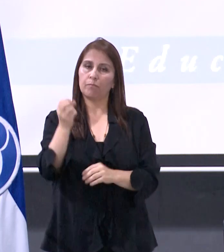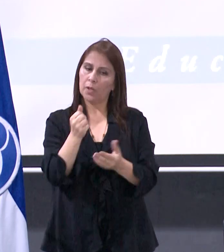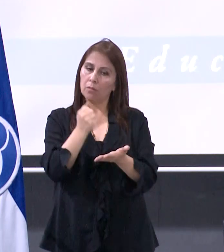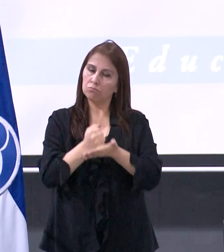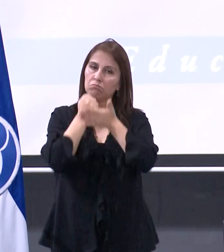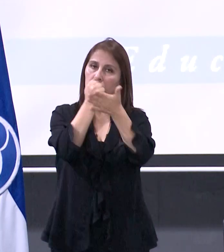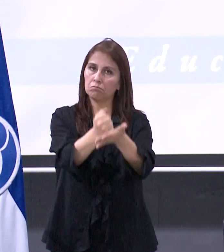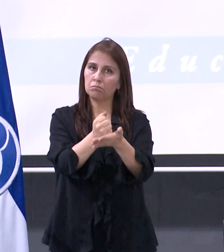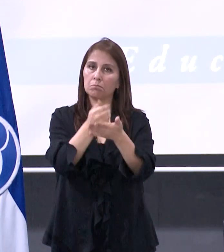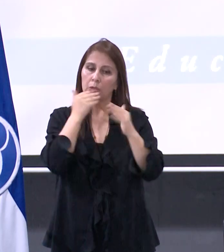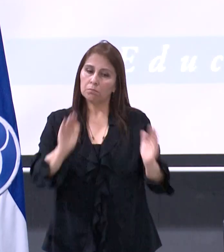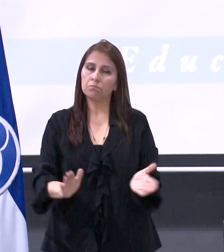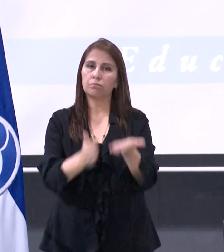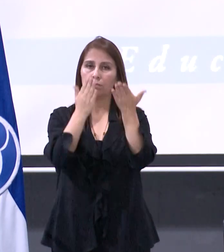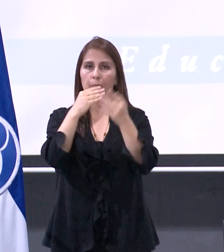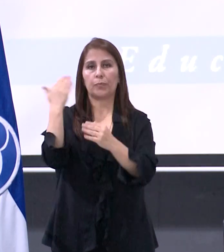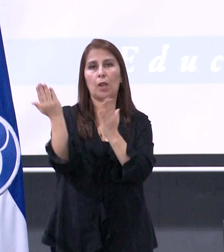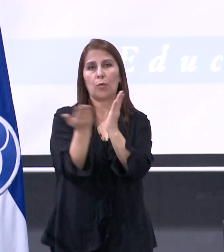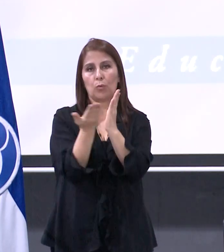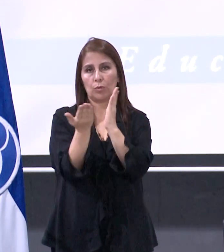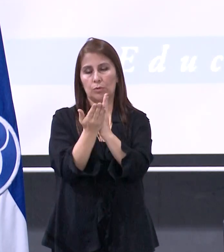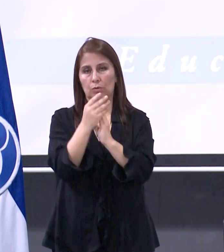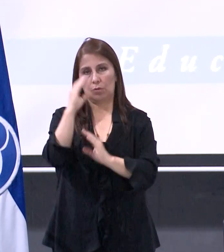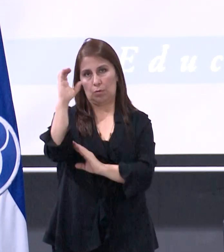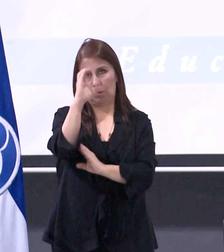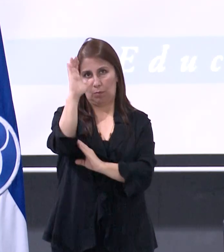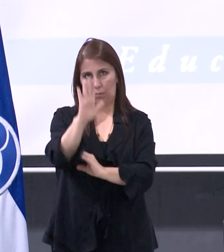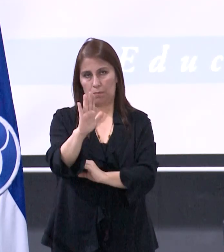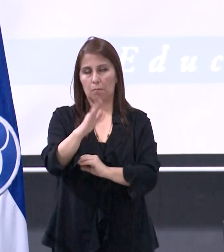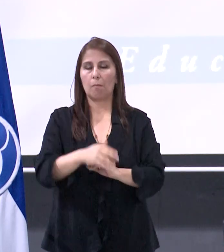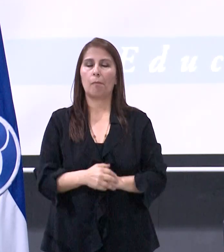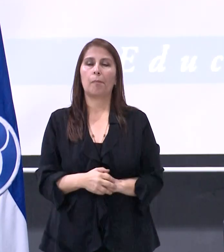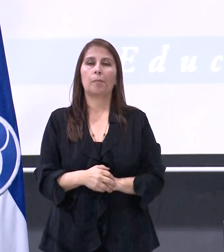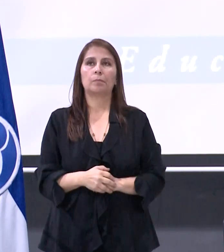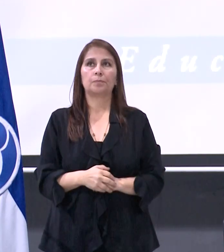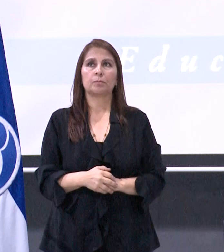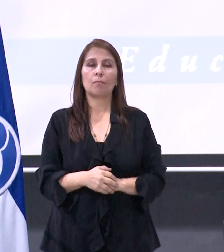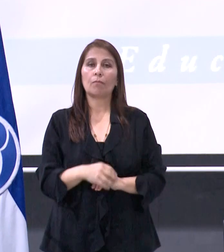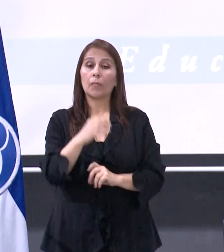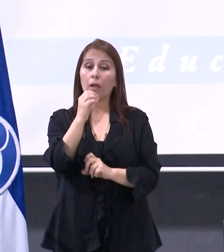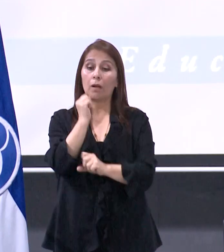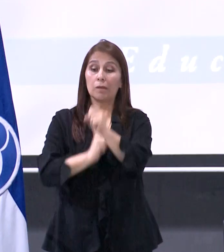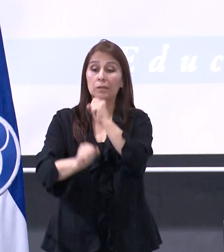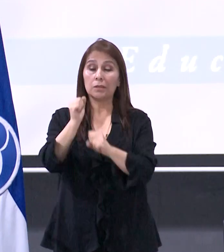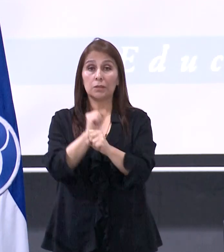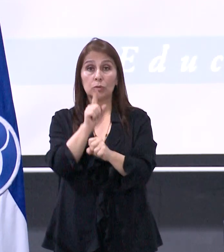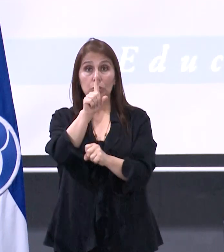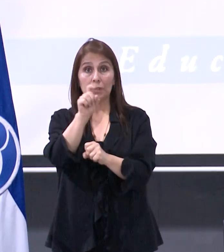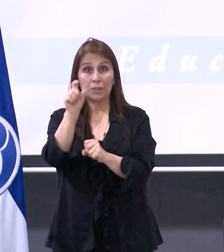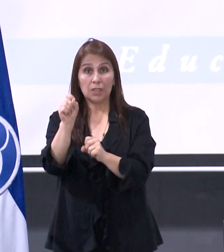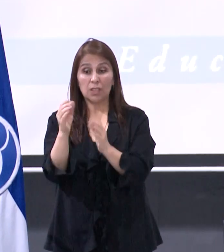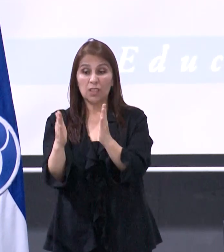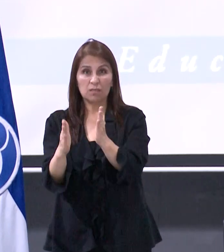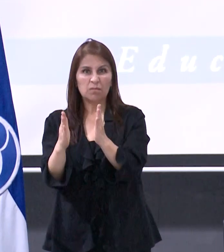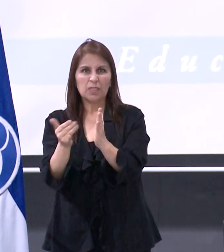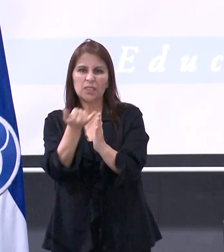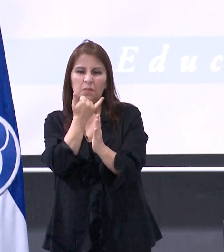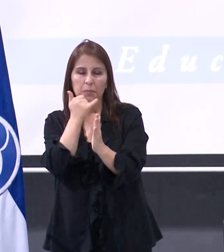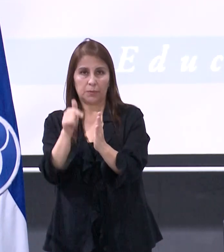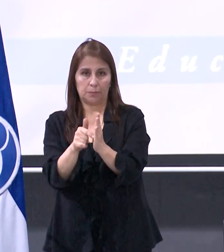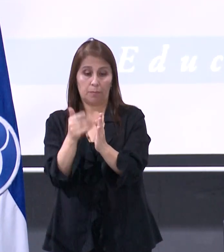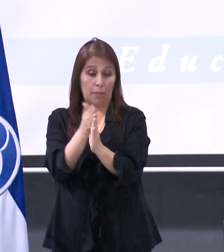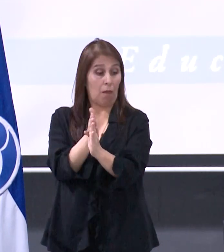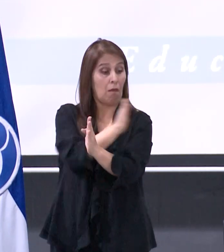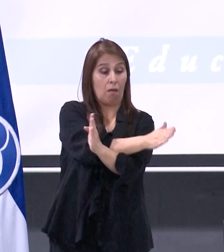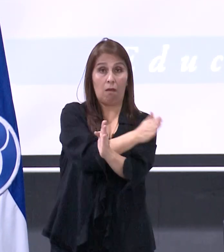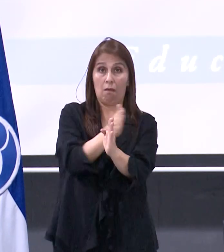de la educación colombiana aquí quiero llegamos resaltar algo esta década de 60 y es que hasta antes de esta